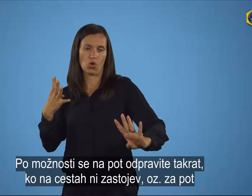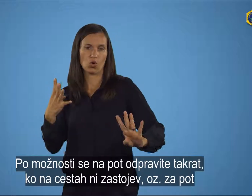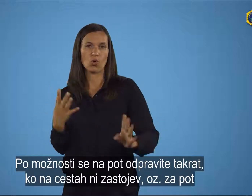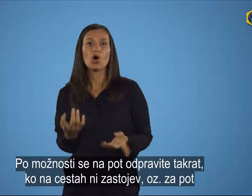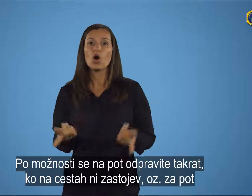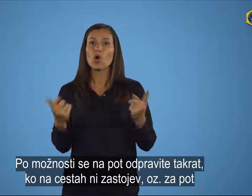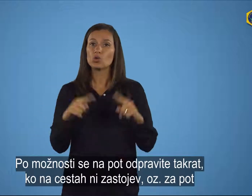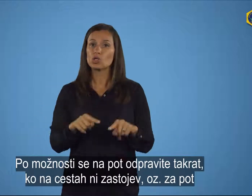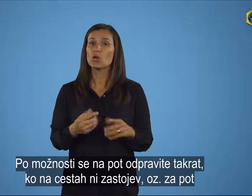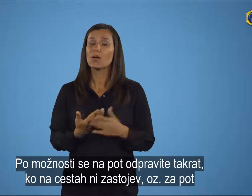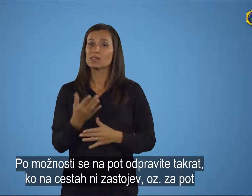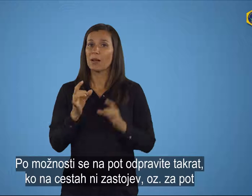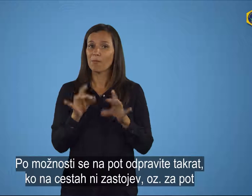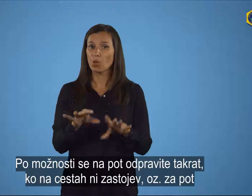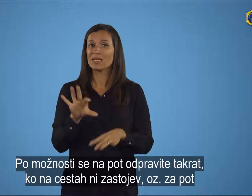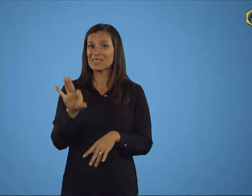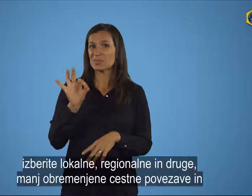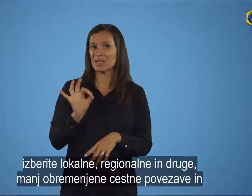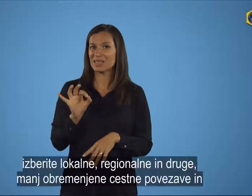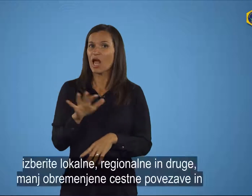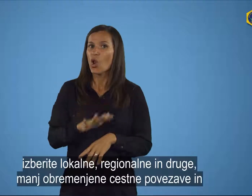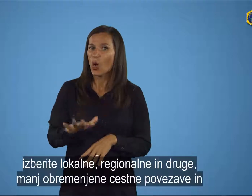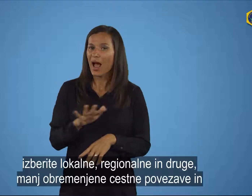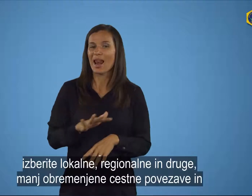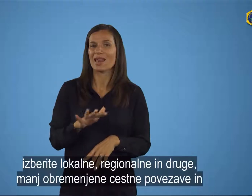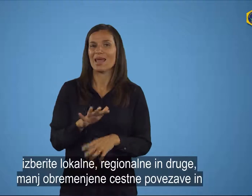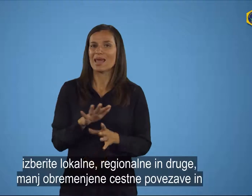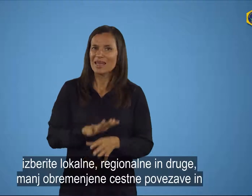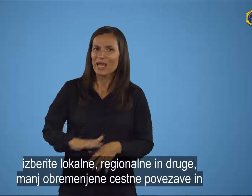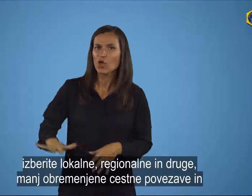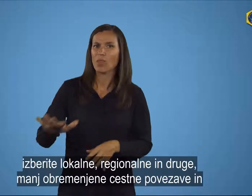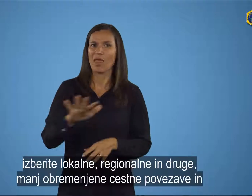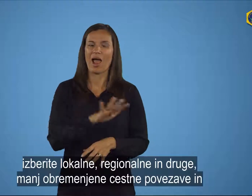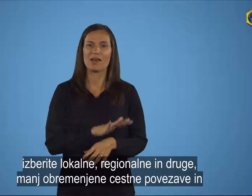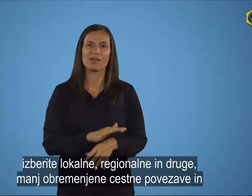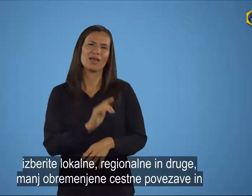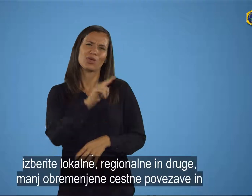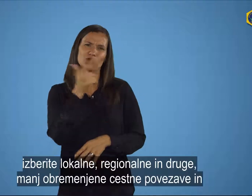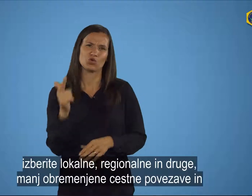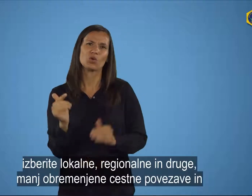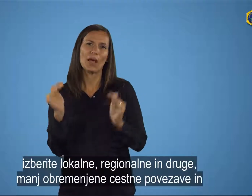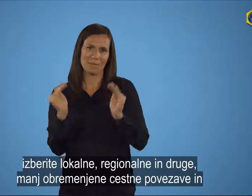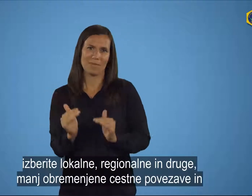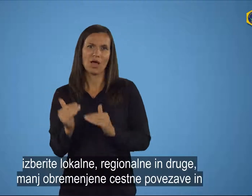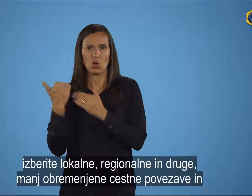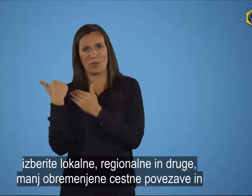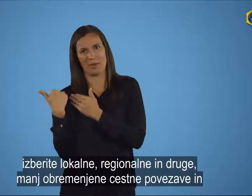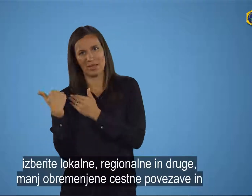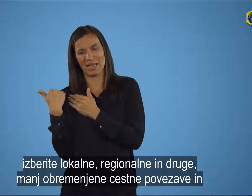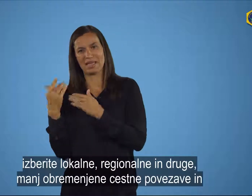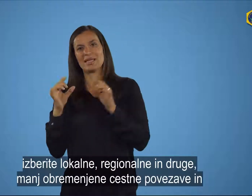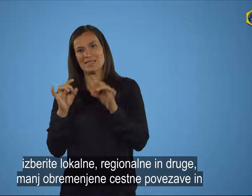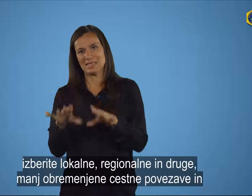izberite lokalne, regionalne in druge manj obremenjene cestne povezave in mejne prehode.